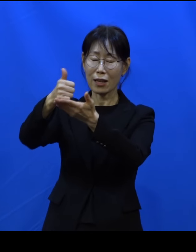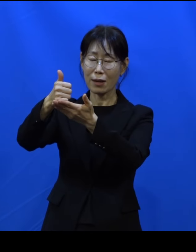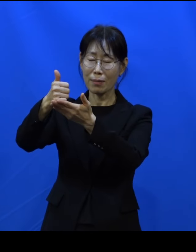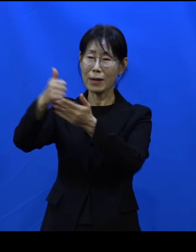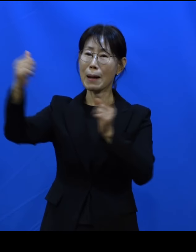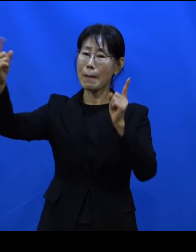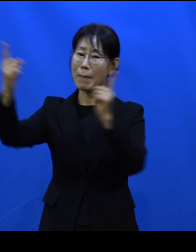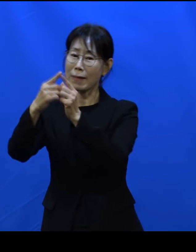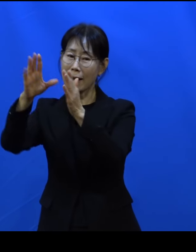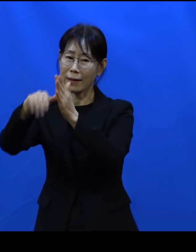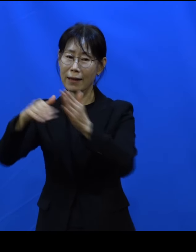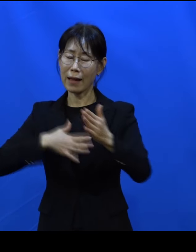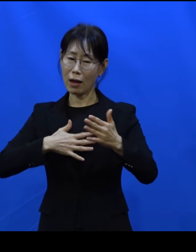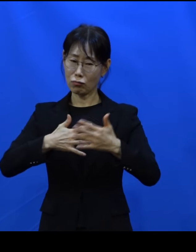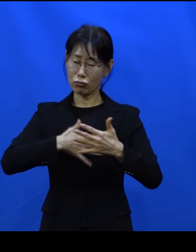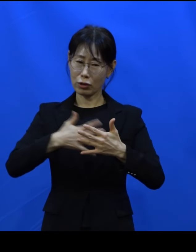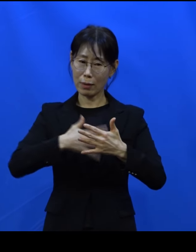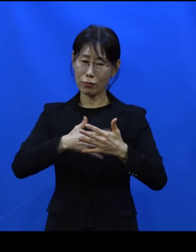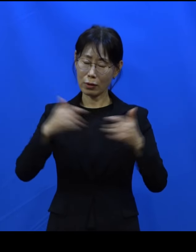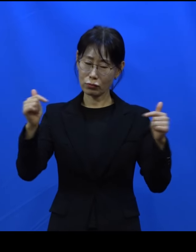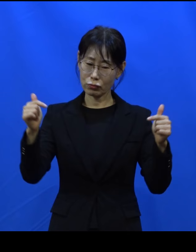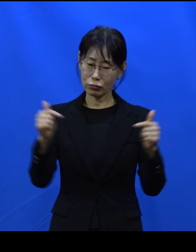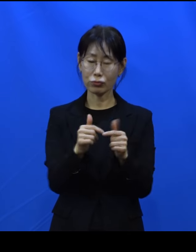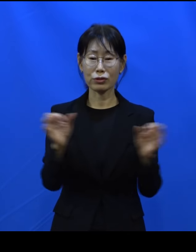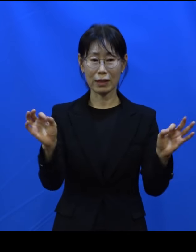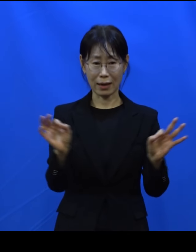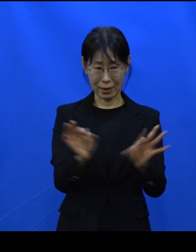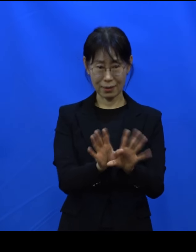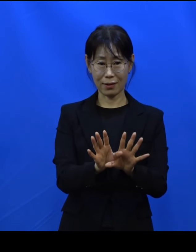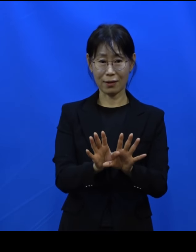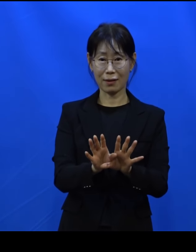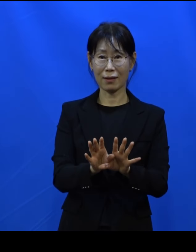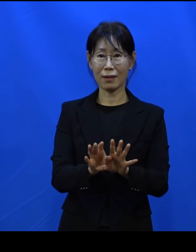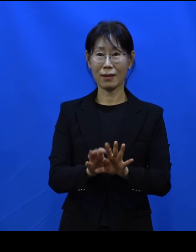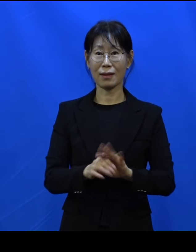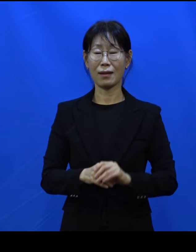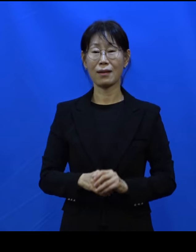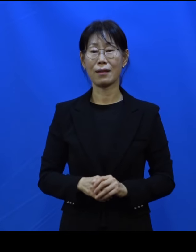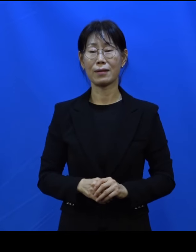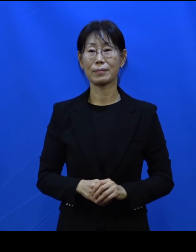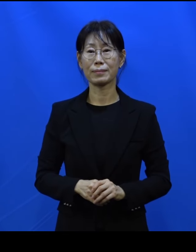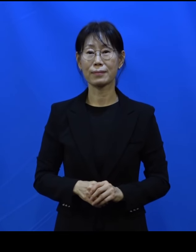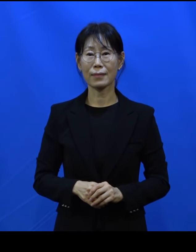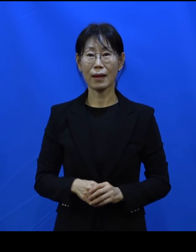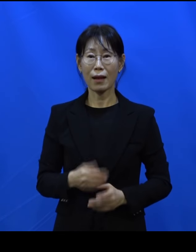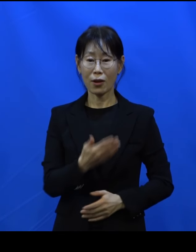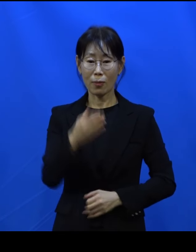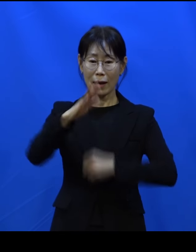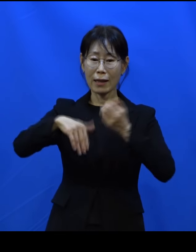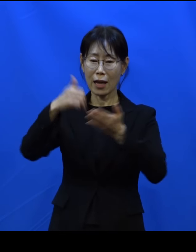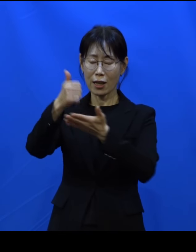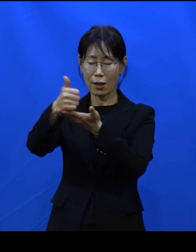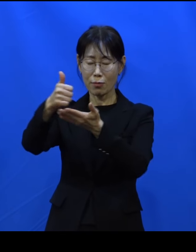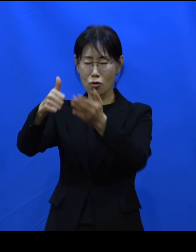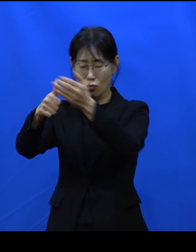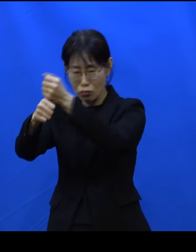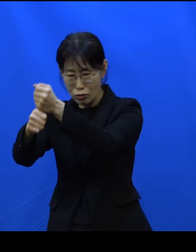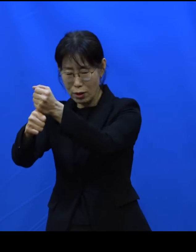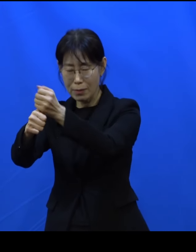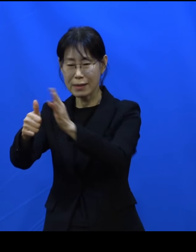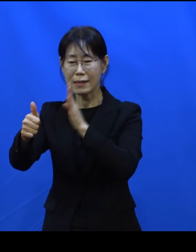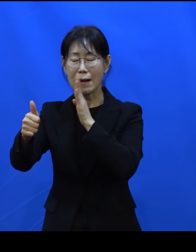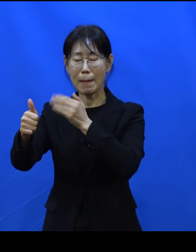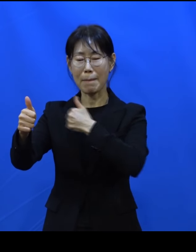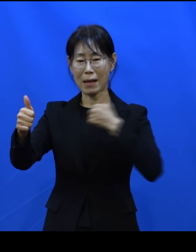그 하나님에게 도달하지 못하고 쉽게 다른 것을 붙잡고 만족에